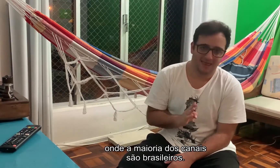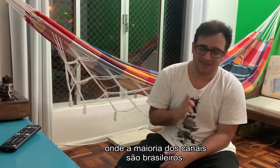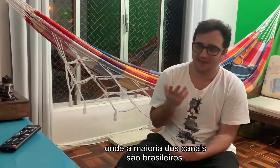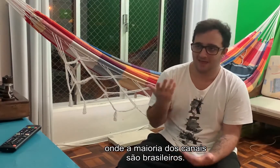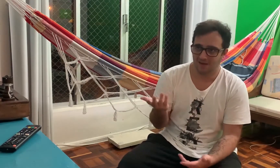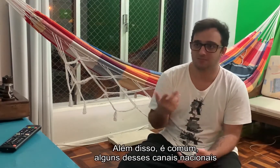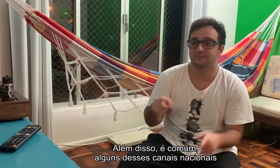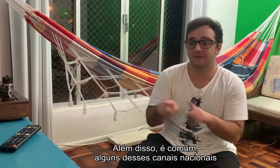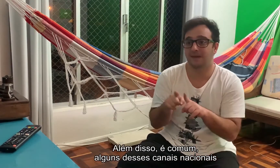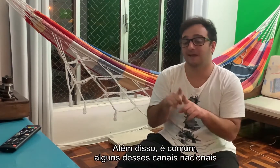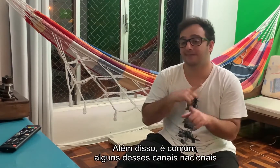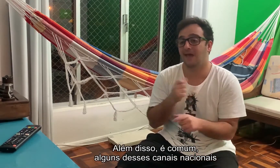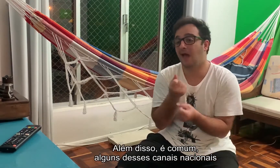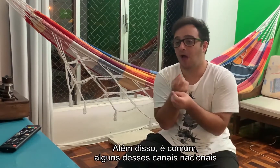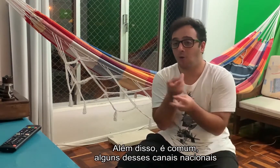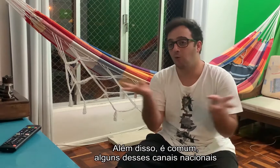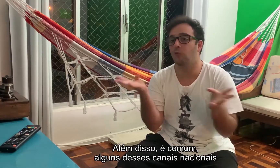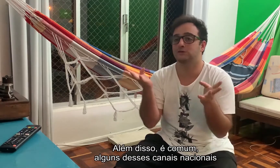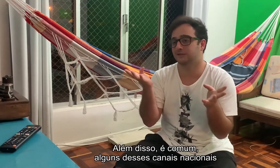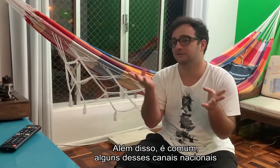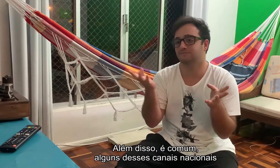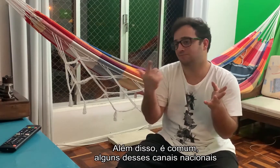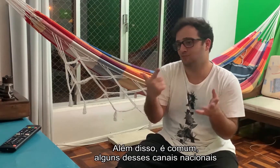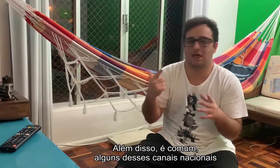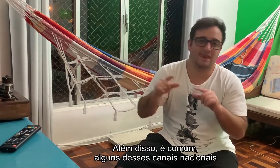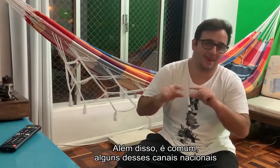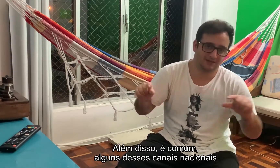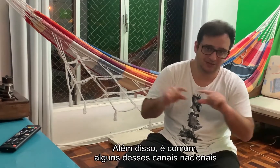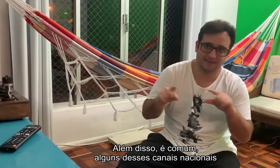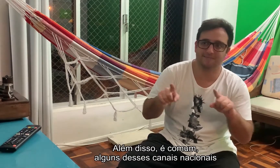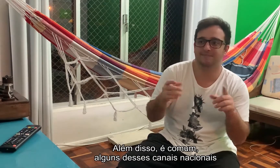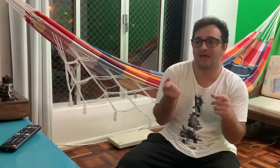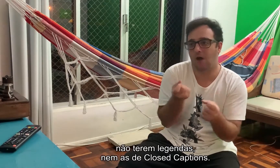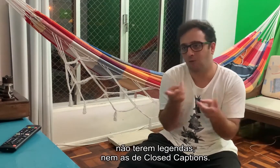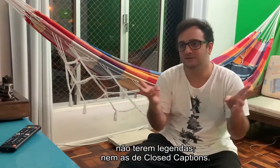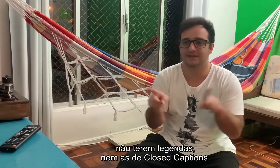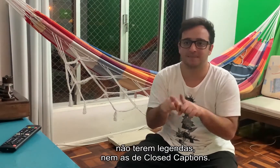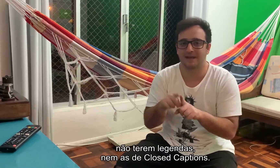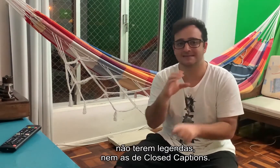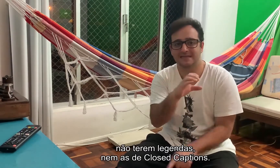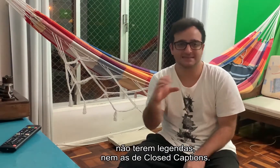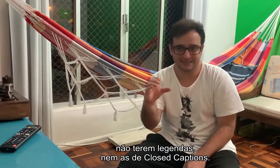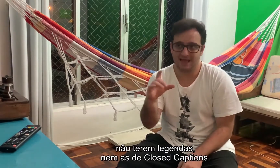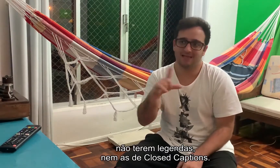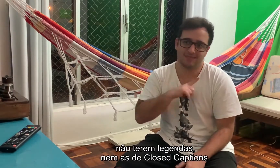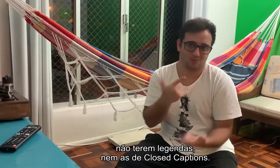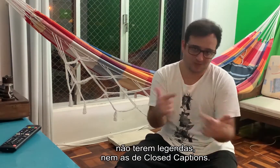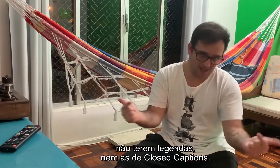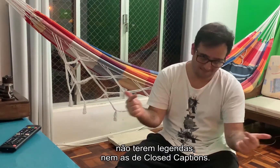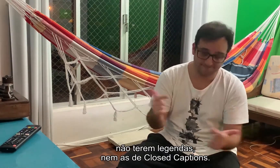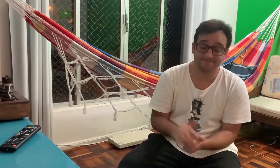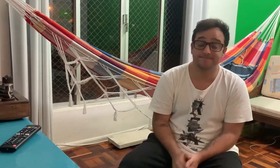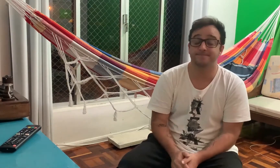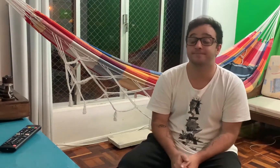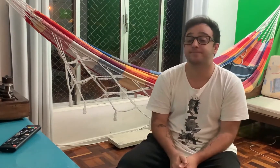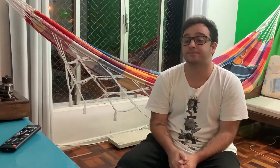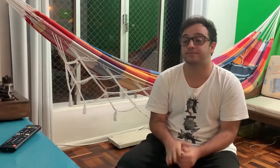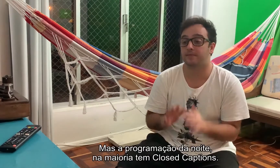são brasileiros Além disso é comum algum desses canais nacionais não terem legendas nem as the close